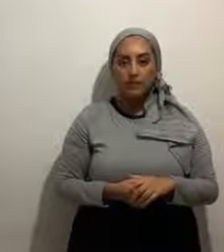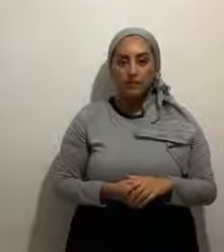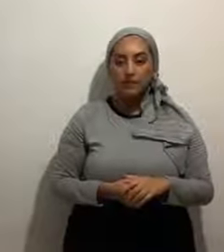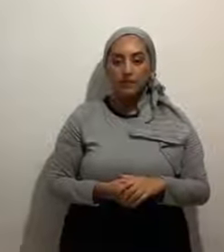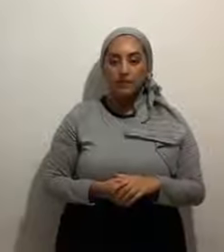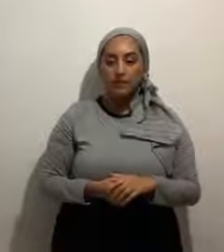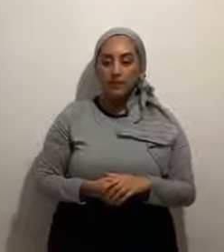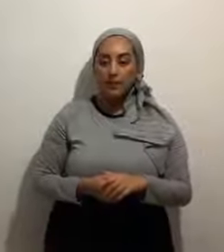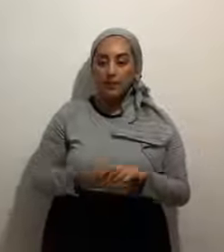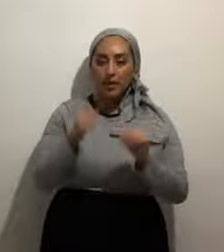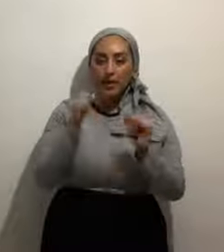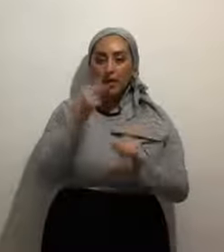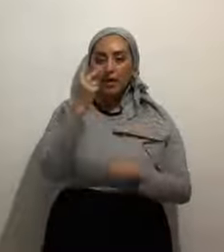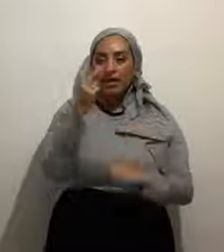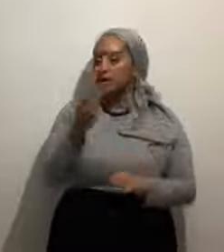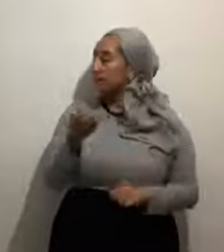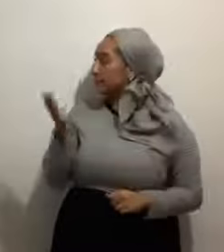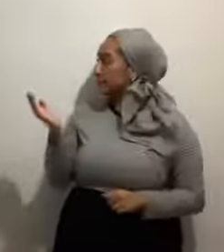ahí les está señalando nuestro amado Luis.